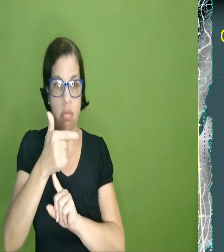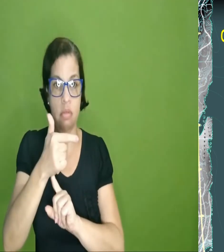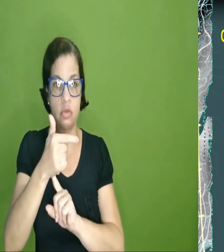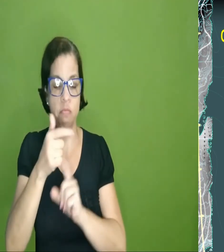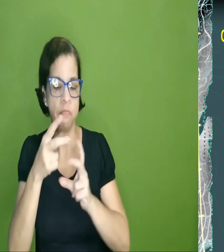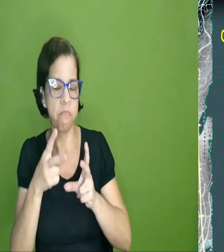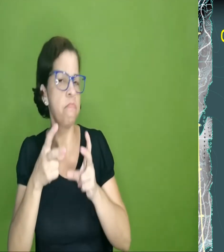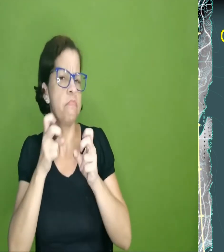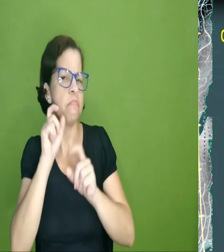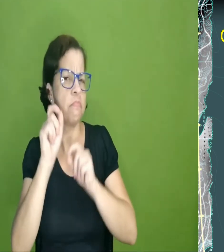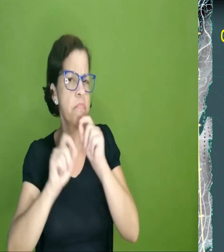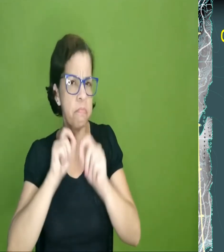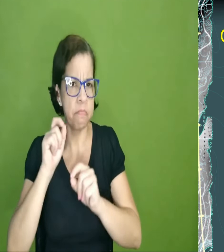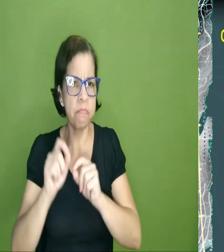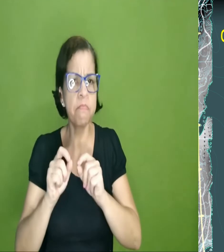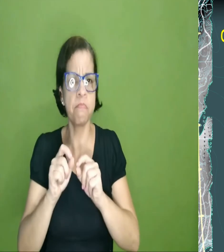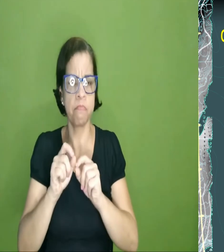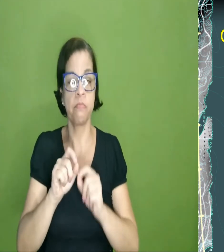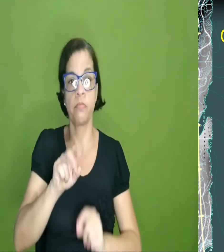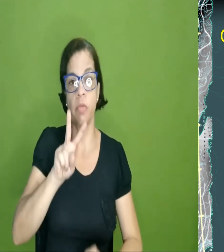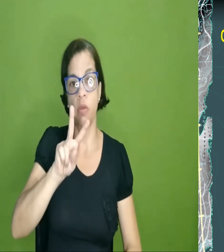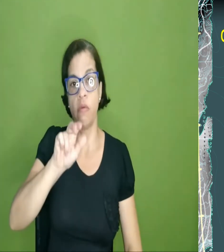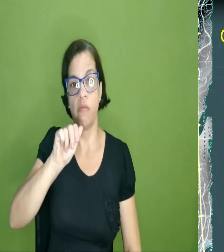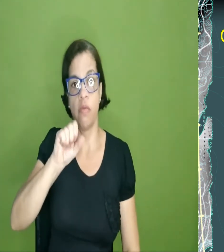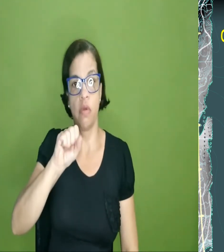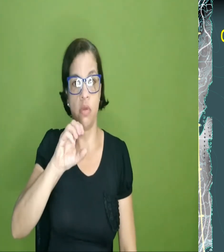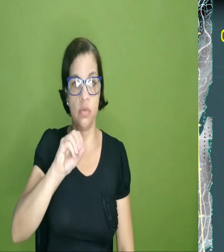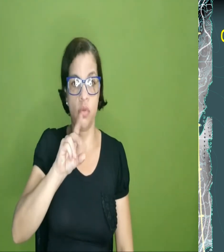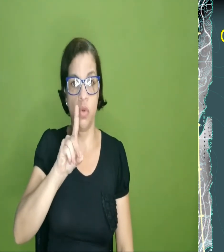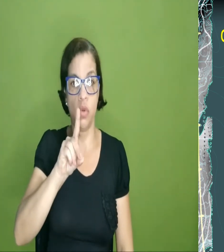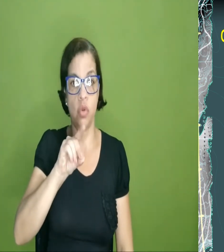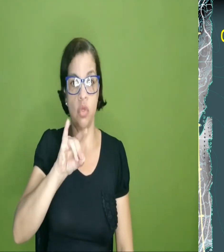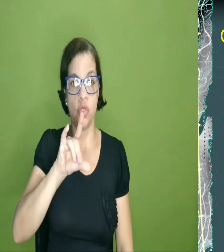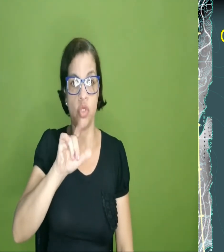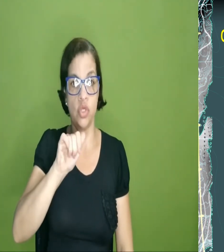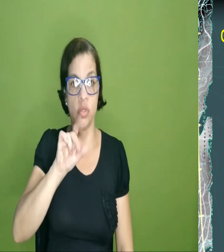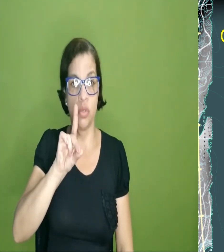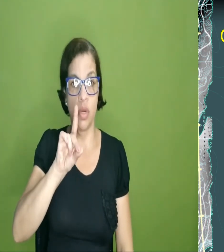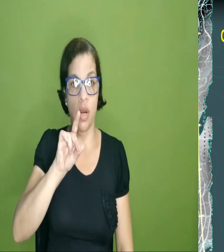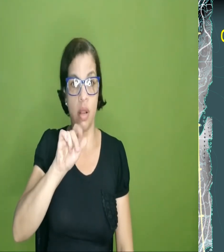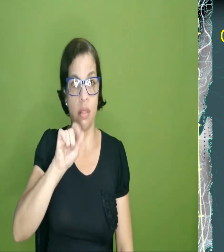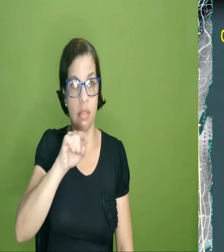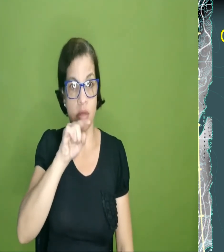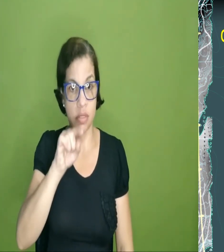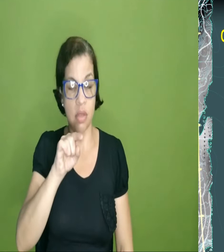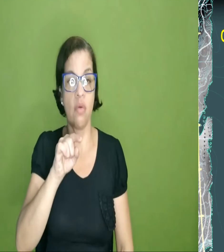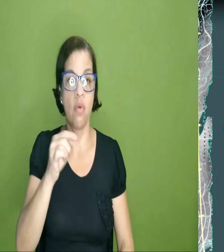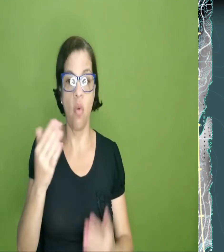nós observamos neste caso, então, é uma vasodilatação frente à ação da